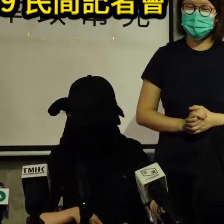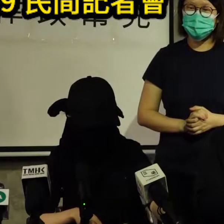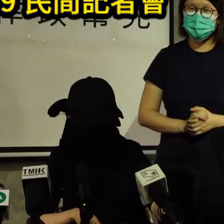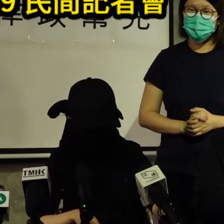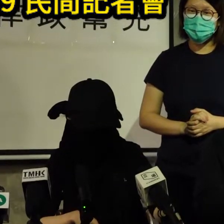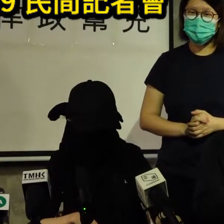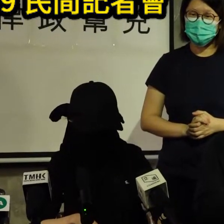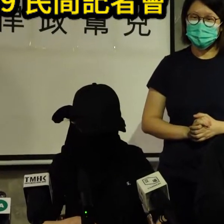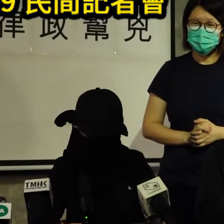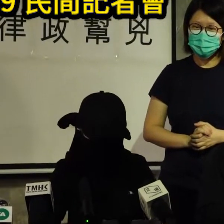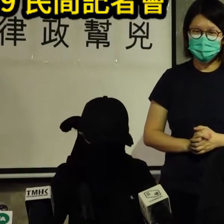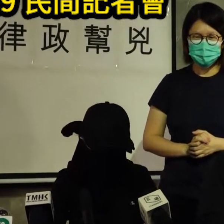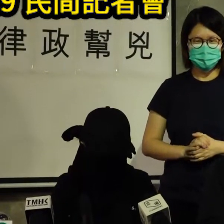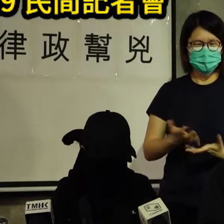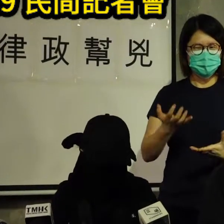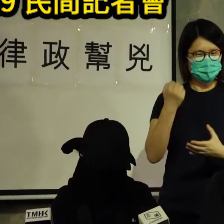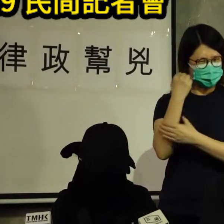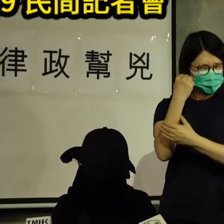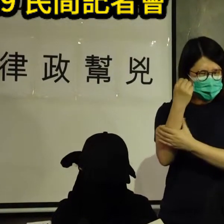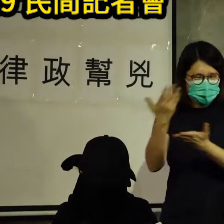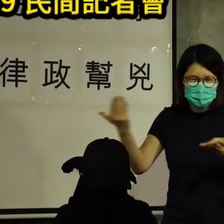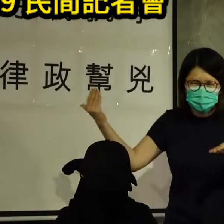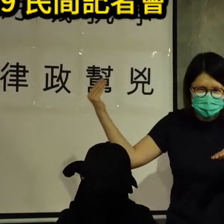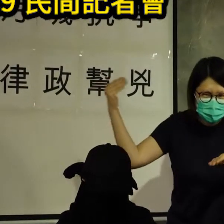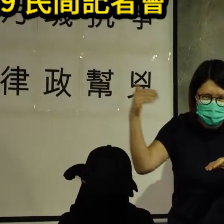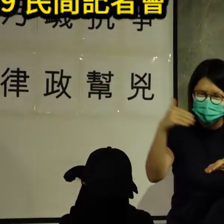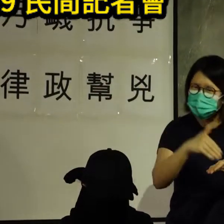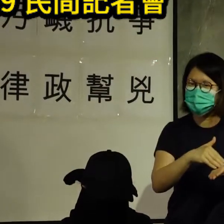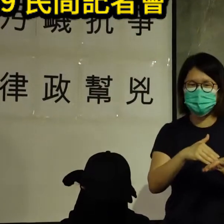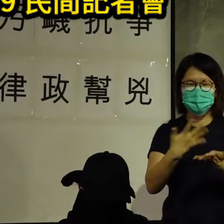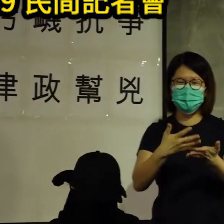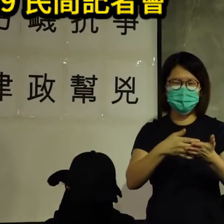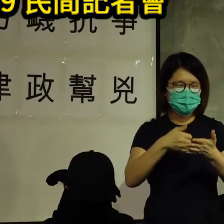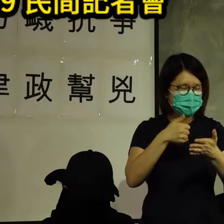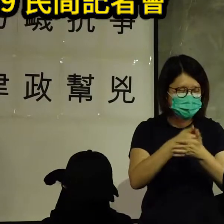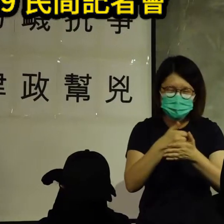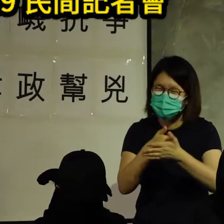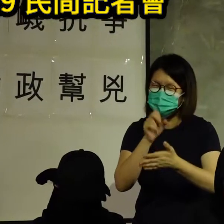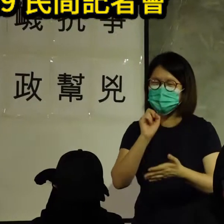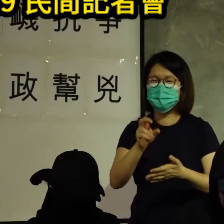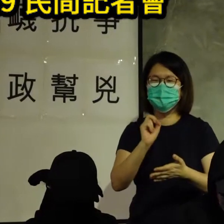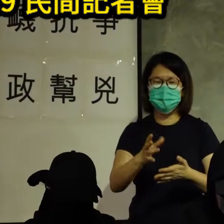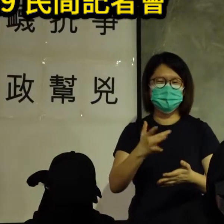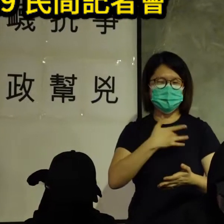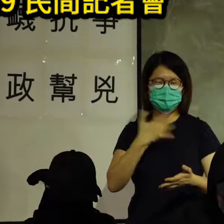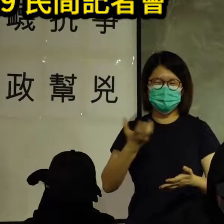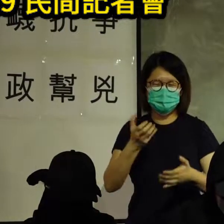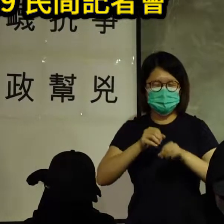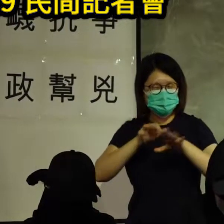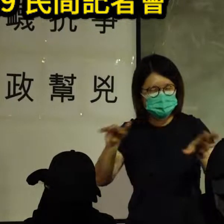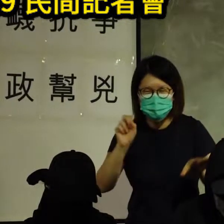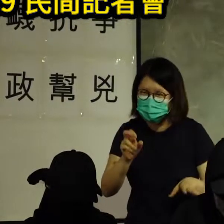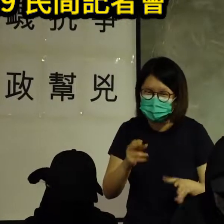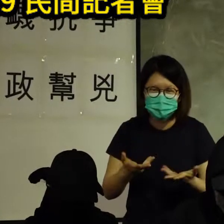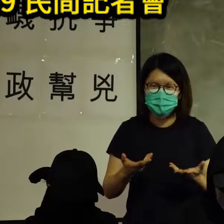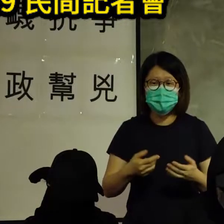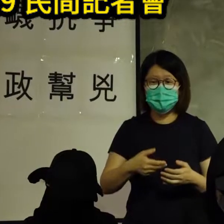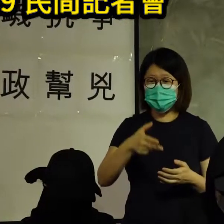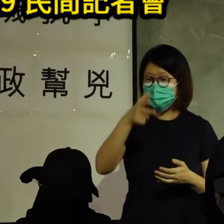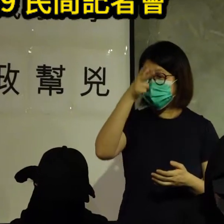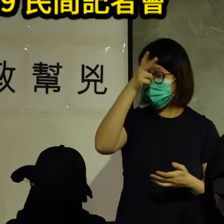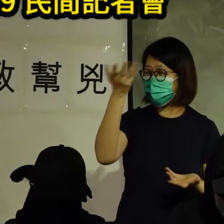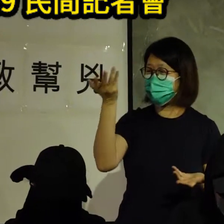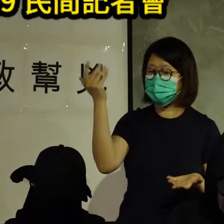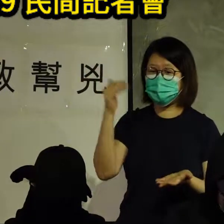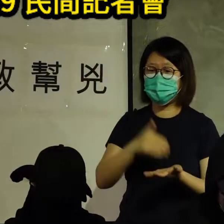革命未警 疫情未定政權依舊命懷不靈對民意示虐無睹 致